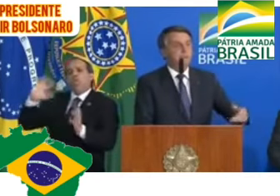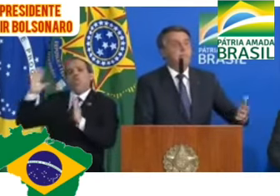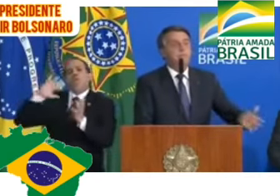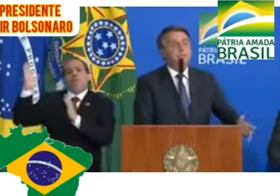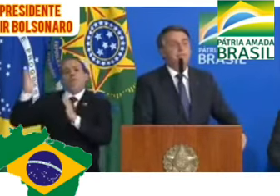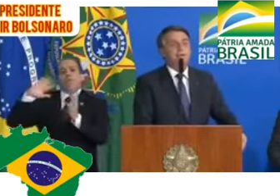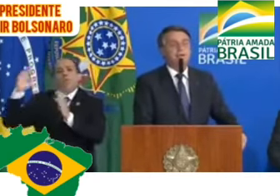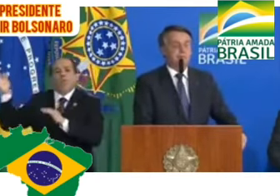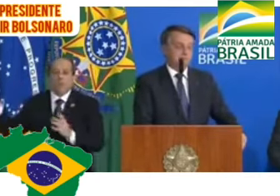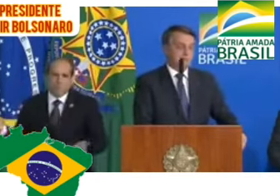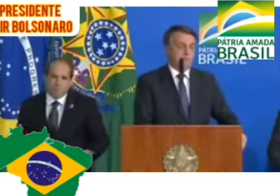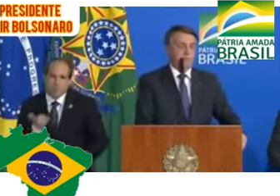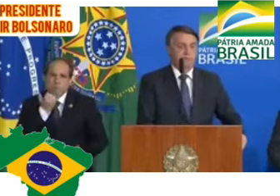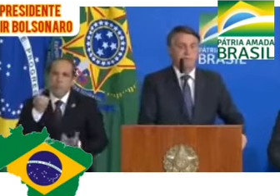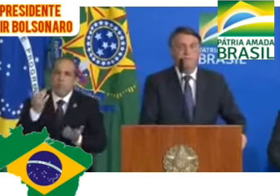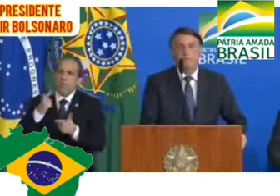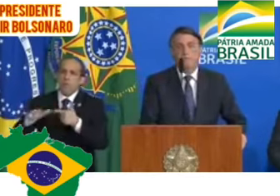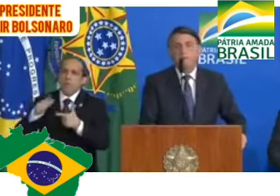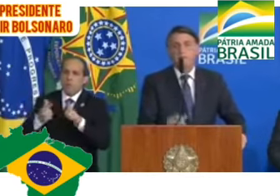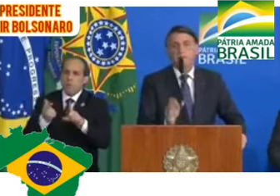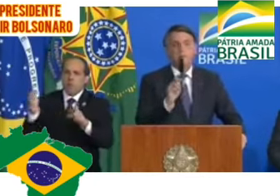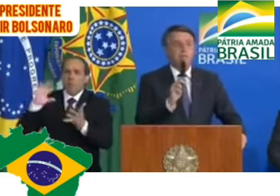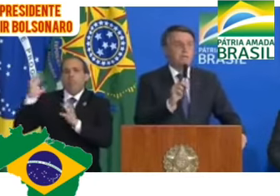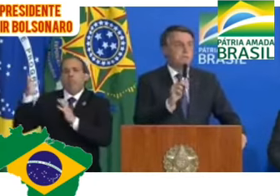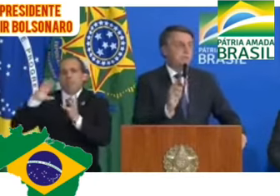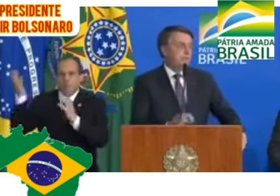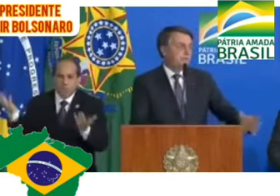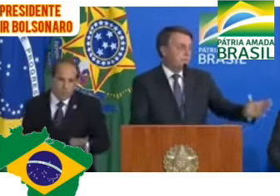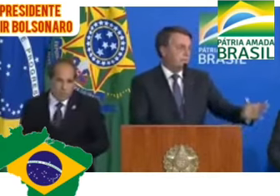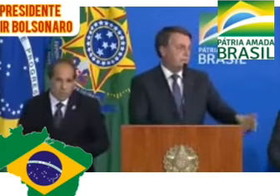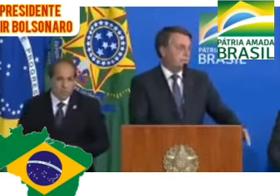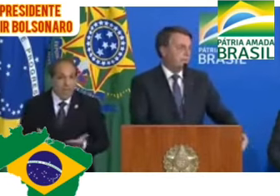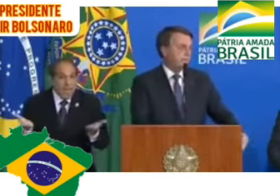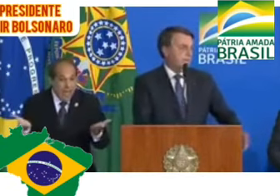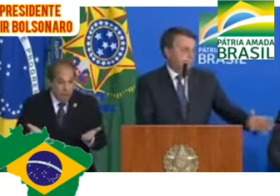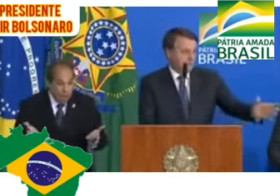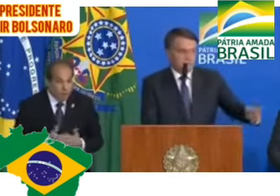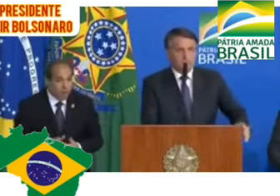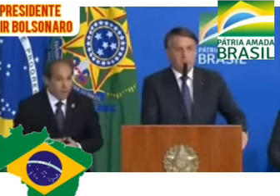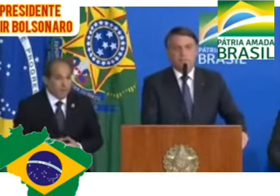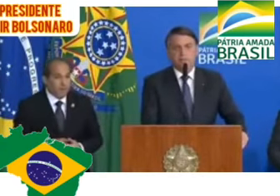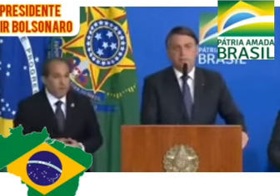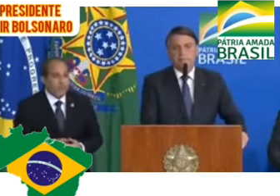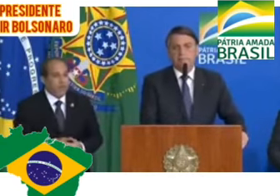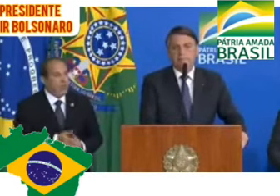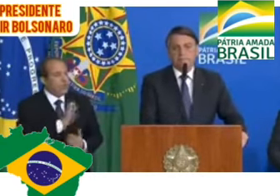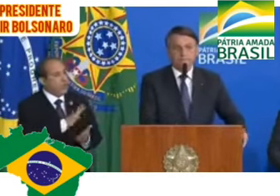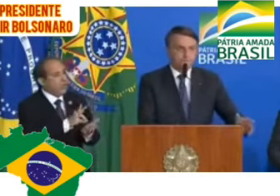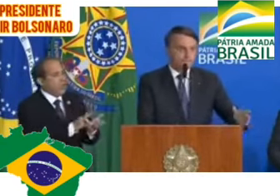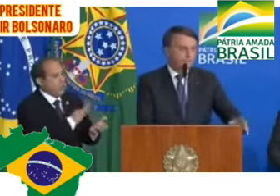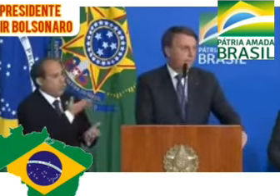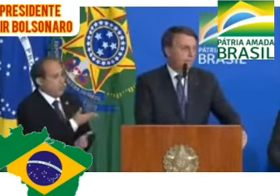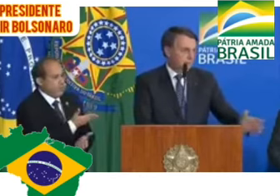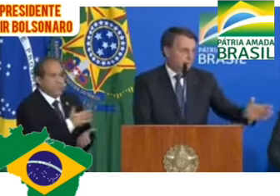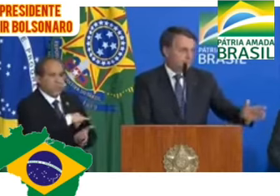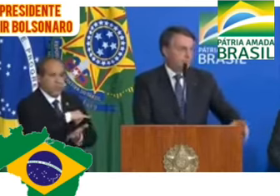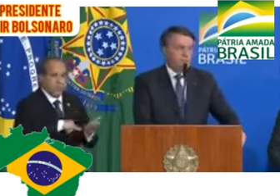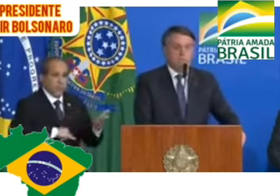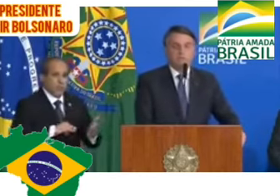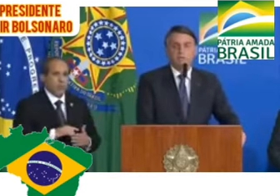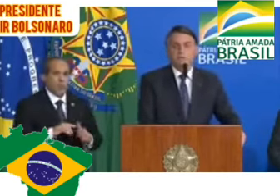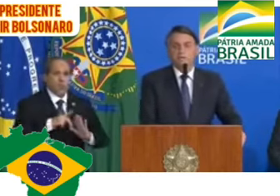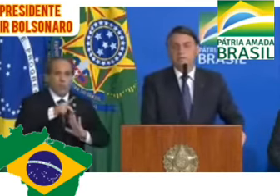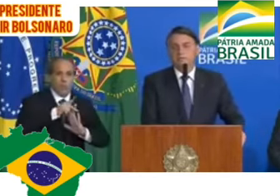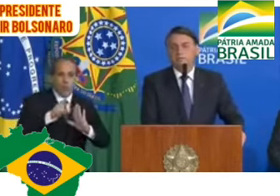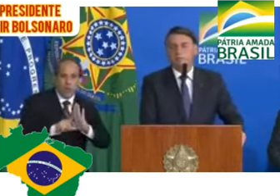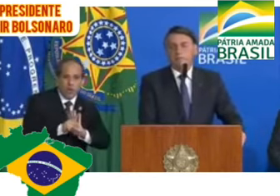assim dizer. O Brasil patinava na questão da economia. Então, o que eu falo nesse momento, após sancionar um